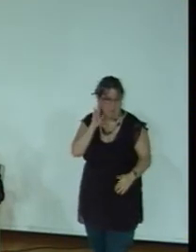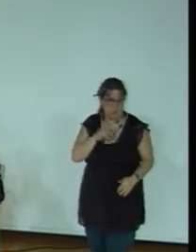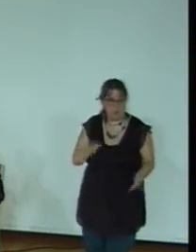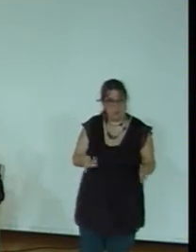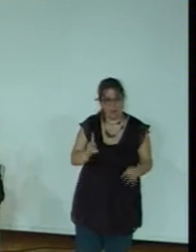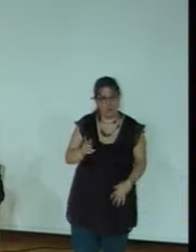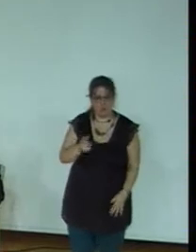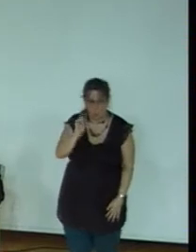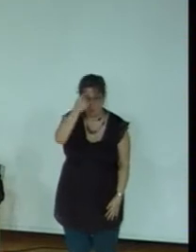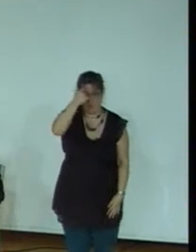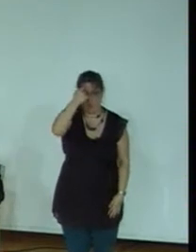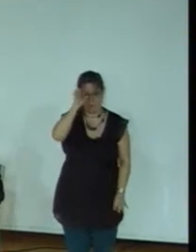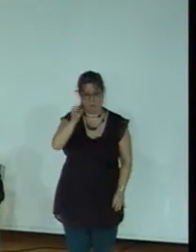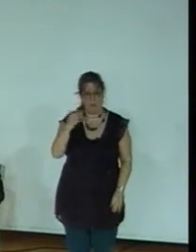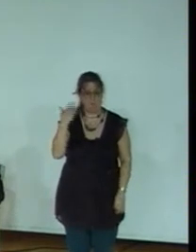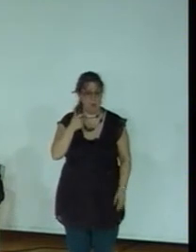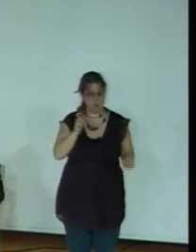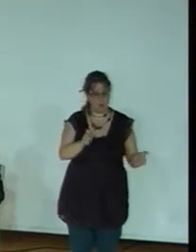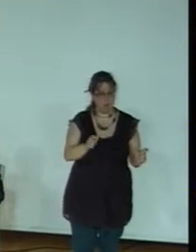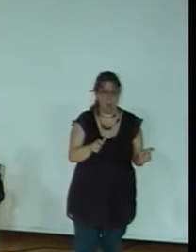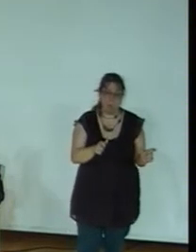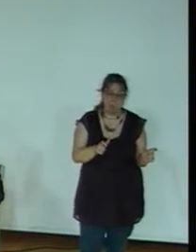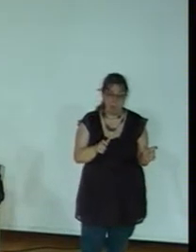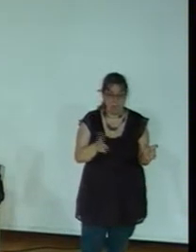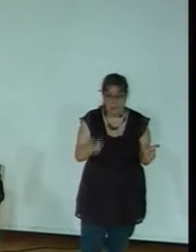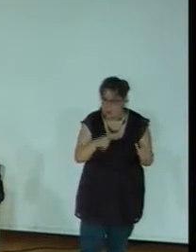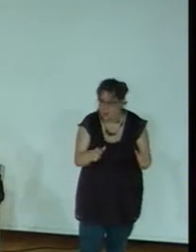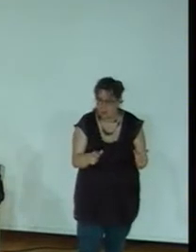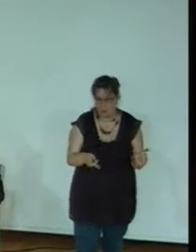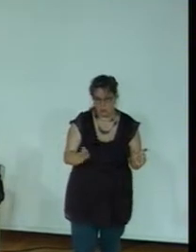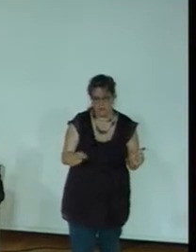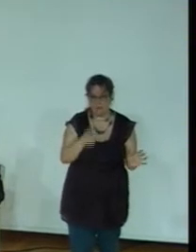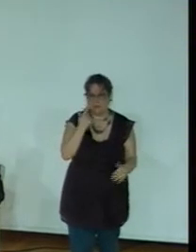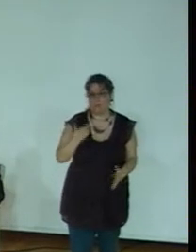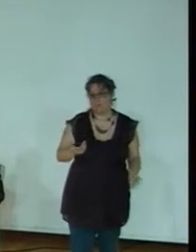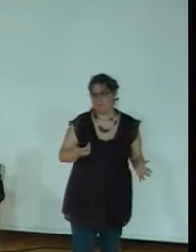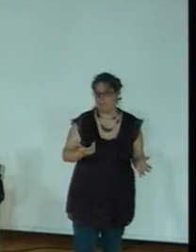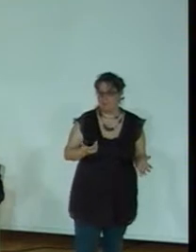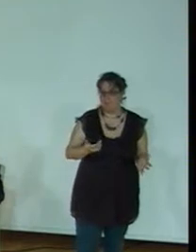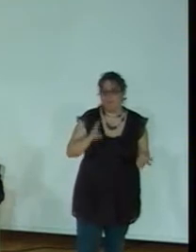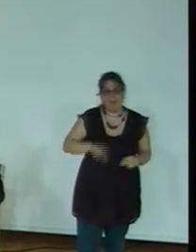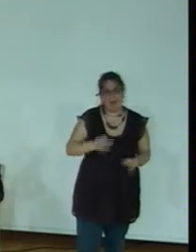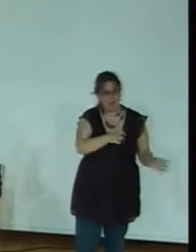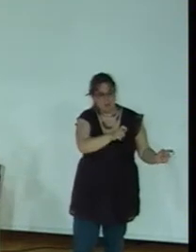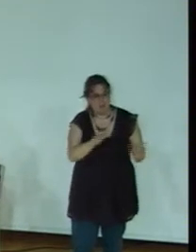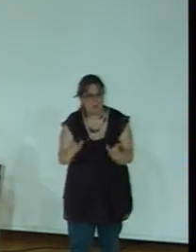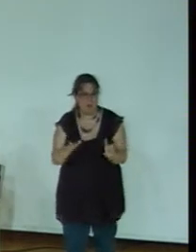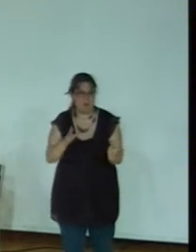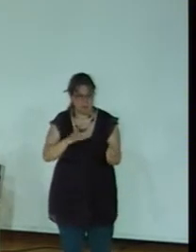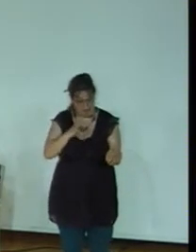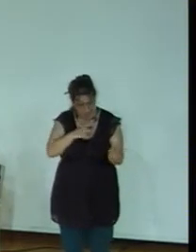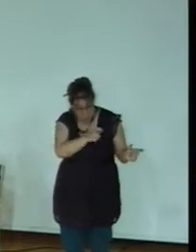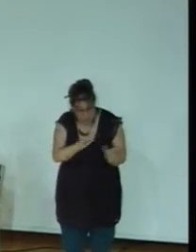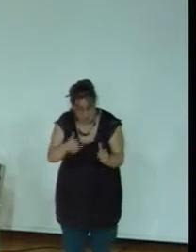prise de conscience, parce que l'un des problèmes de la surveillance de l'Internet, c'est pas seulement qu'elle ait lieu, c'est que les gens n'en sont pas conscients. Un lobbyiste